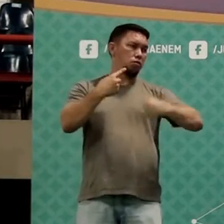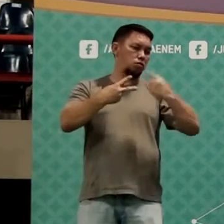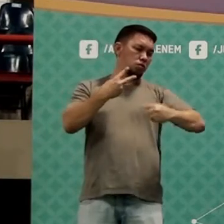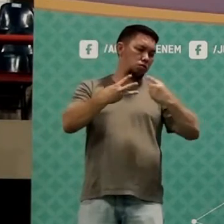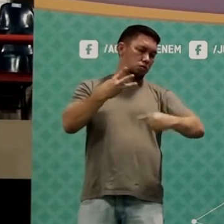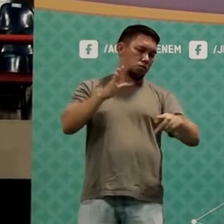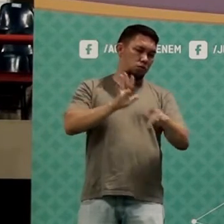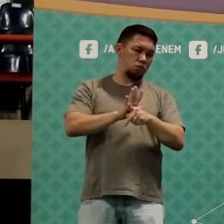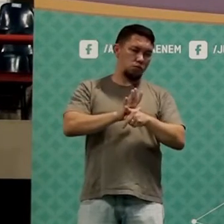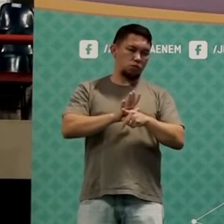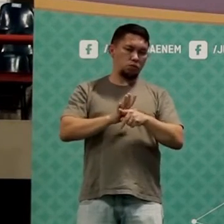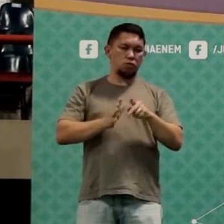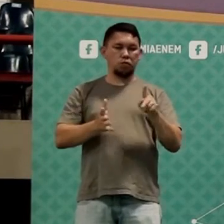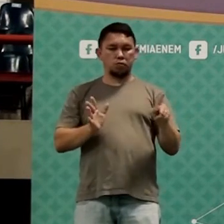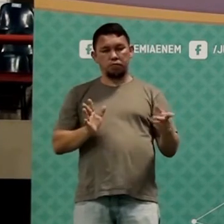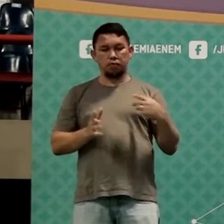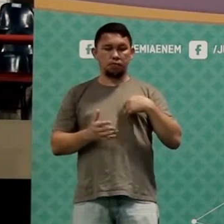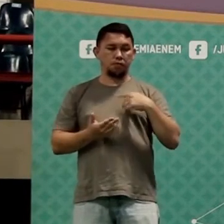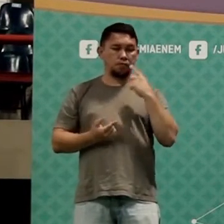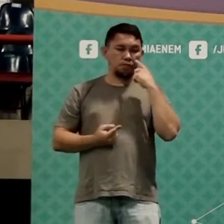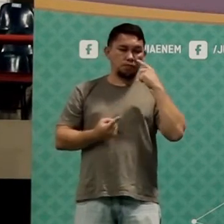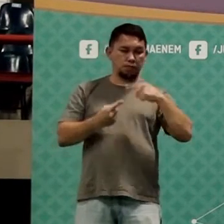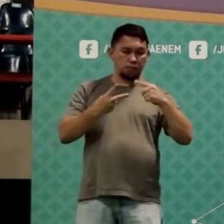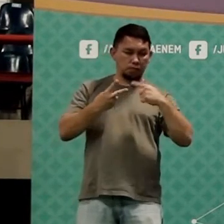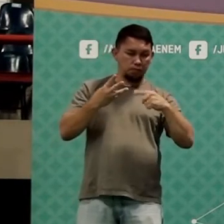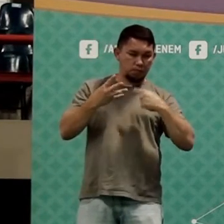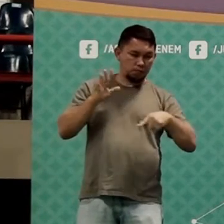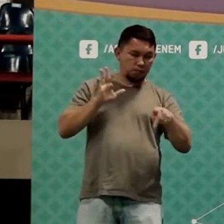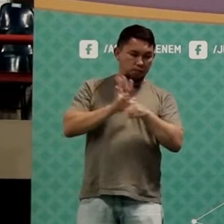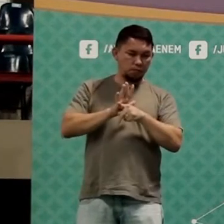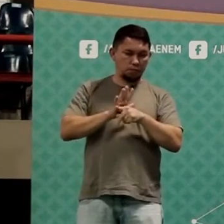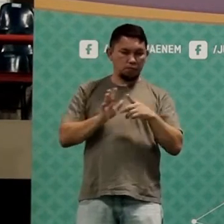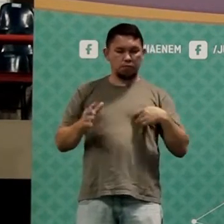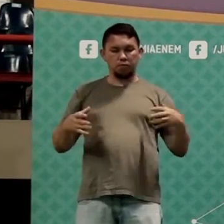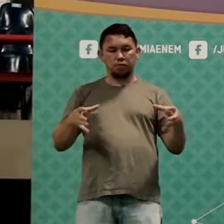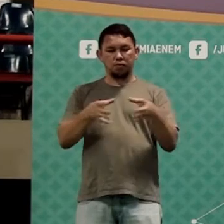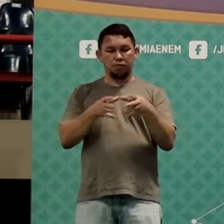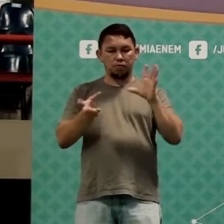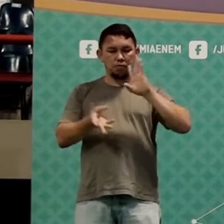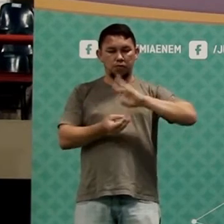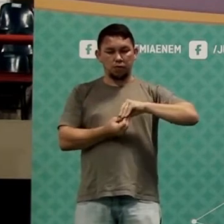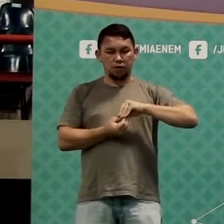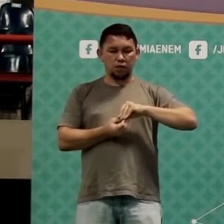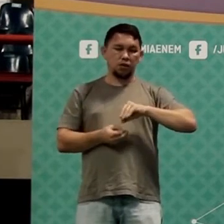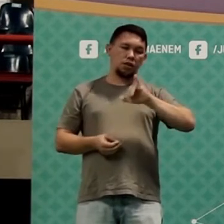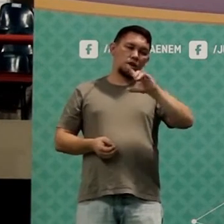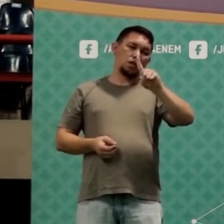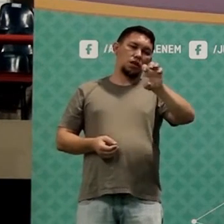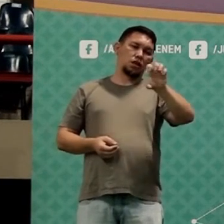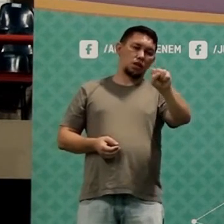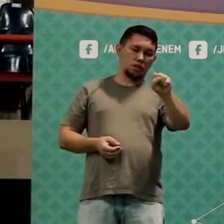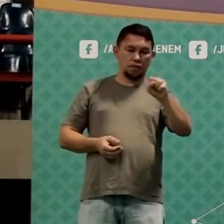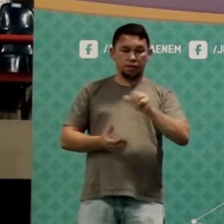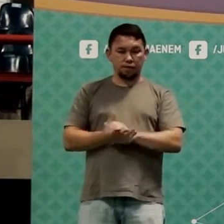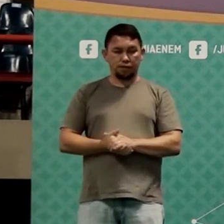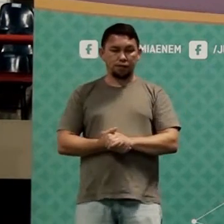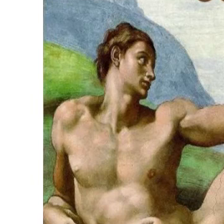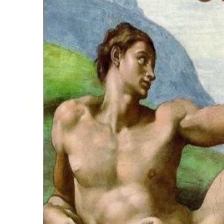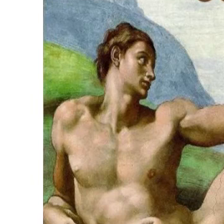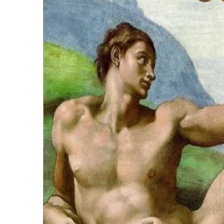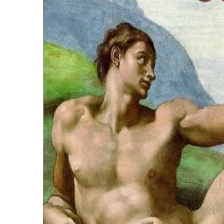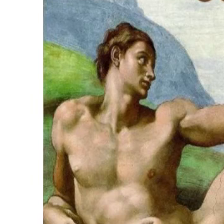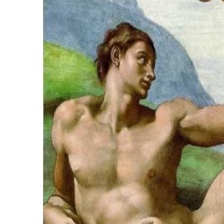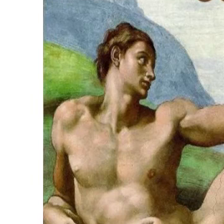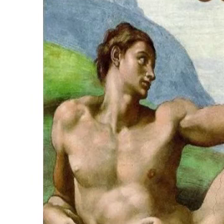de index, librorium proibitório, mas basta a gente chamar de index, tá certo?